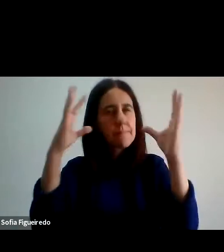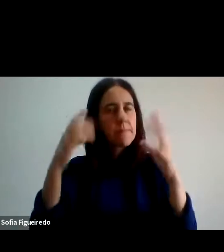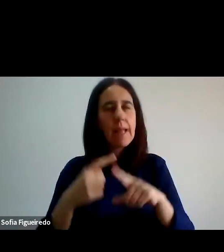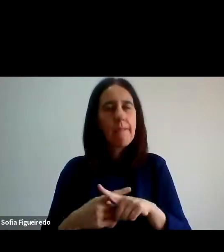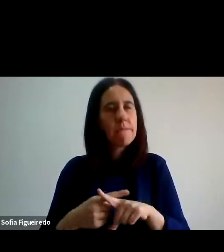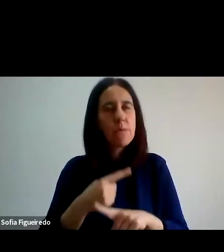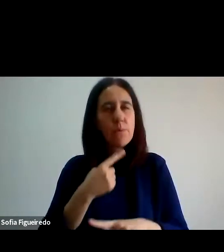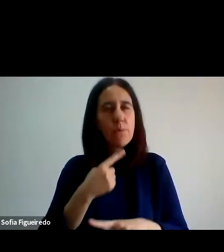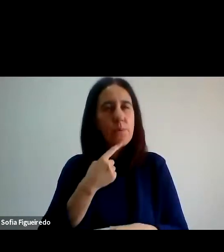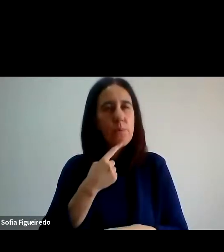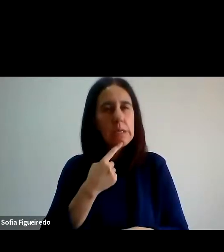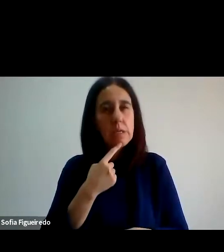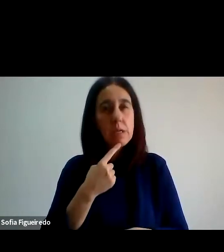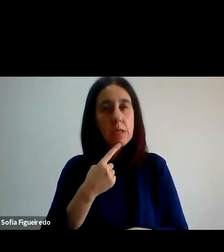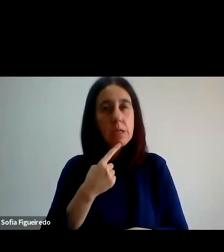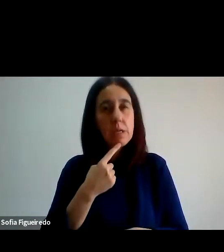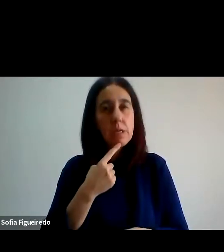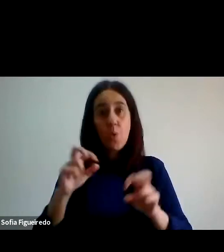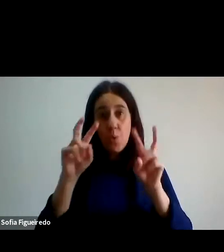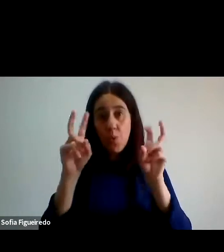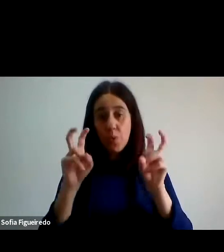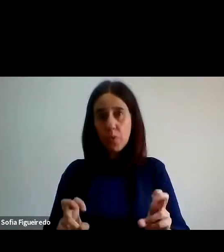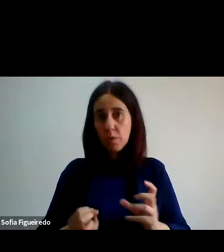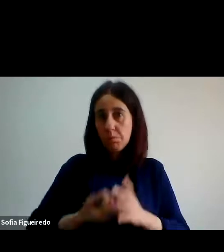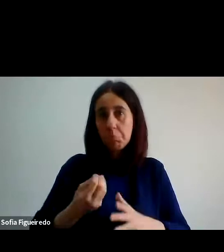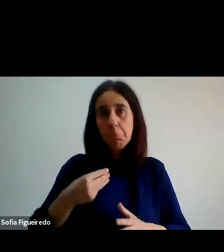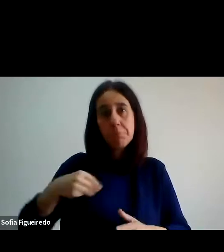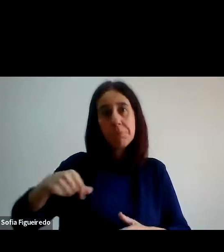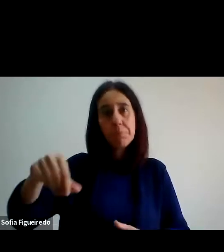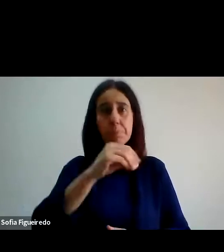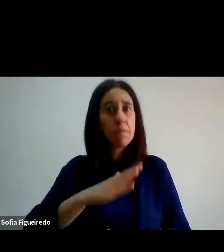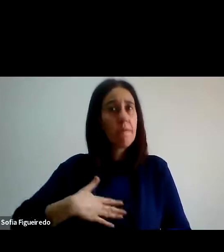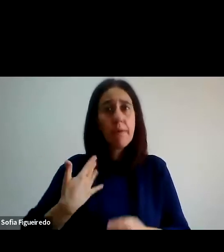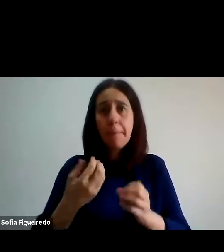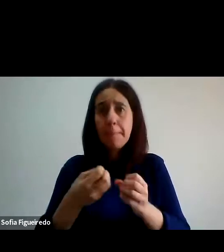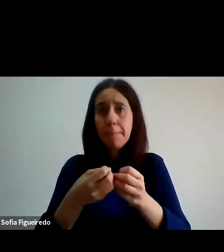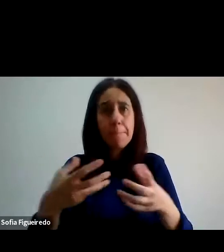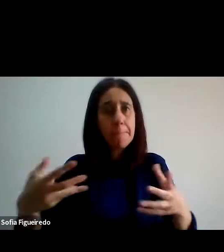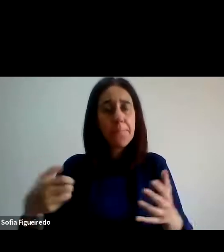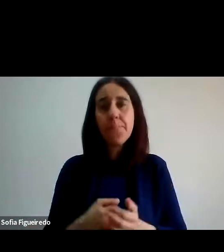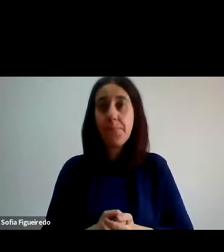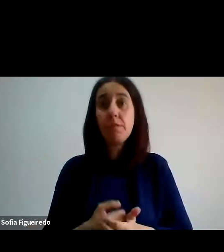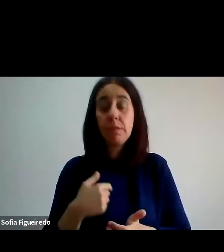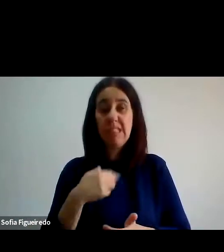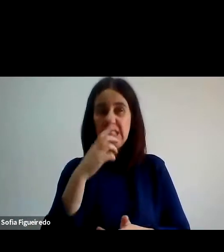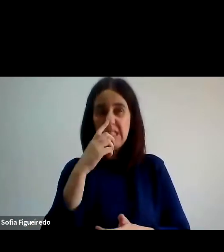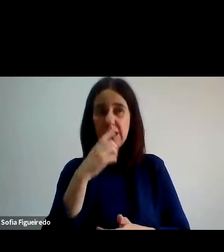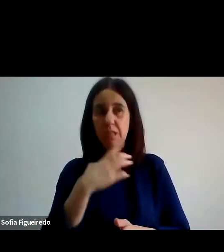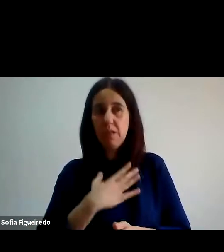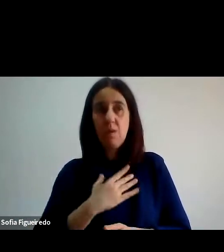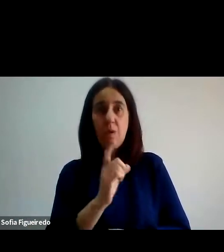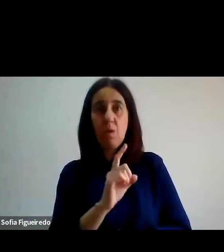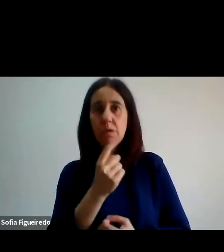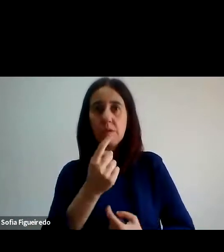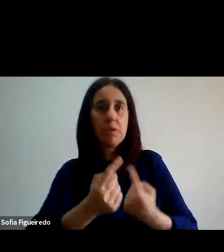esse produtor de conteúdos está cada vez mais em todo lado. Está como consumidor quando não gosta de qualquer